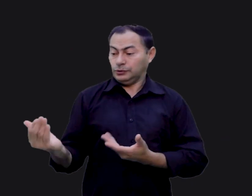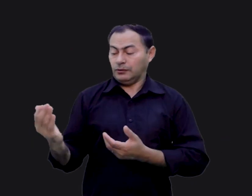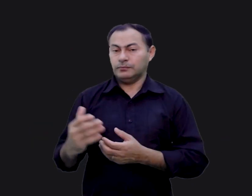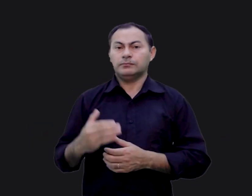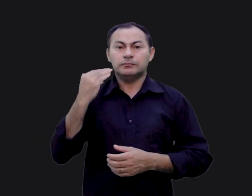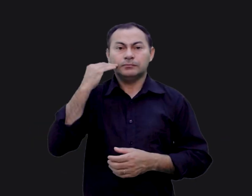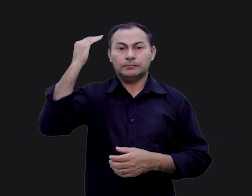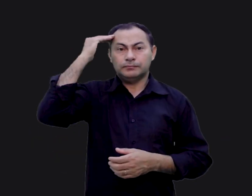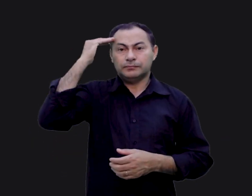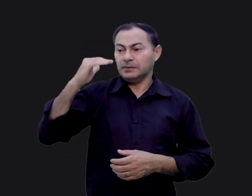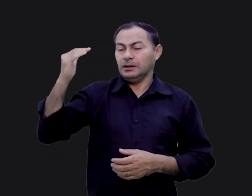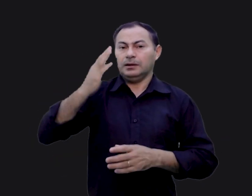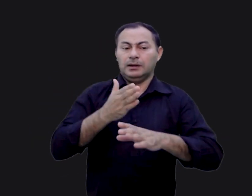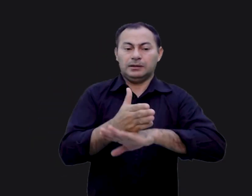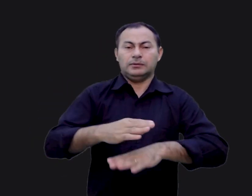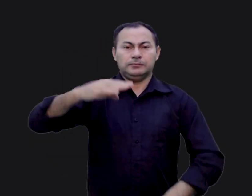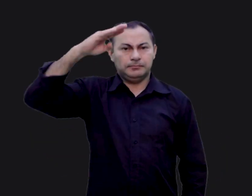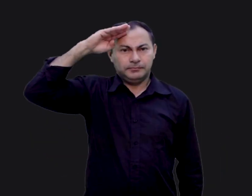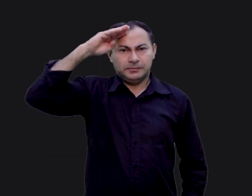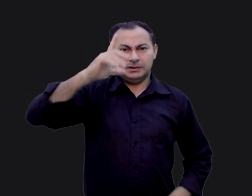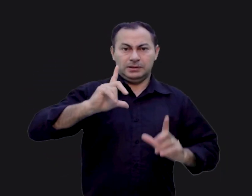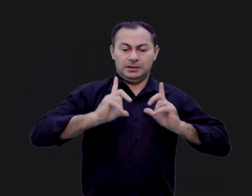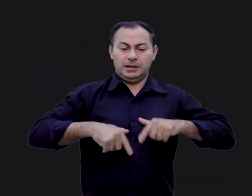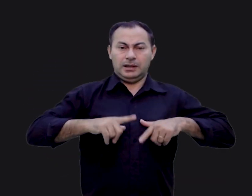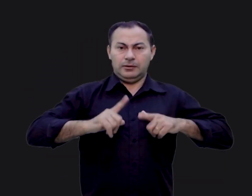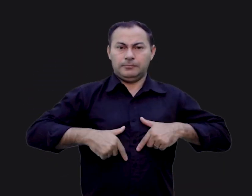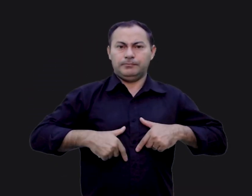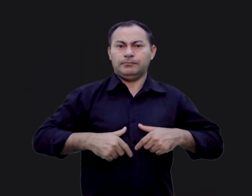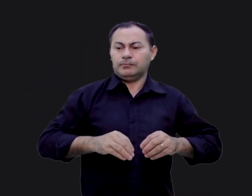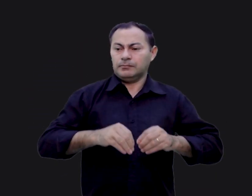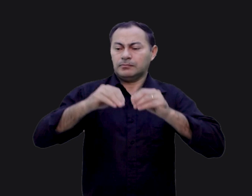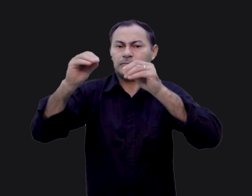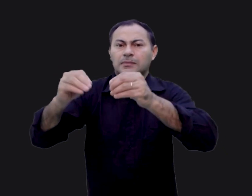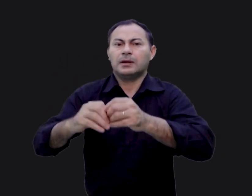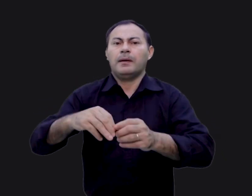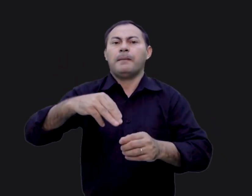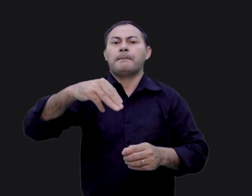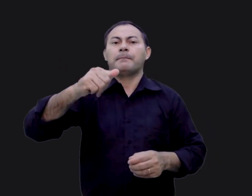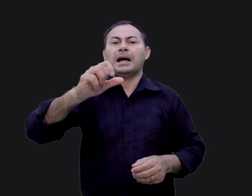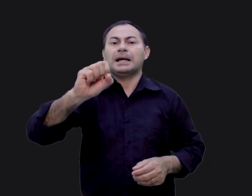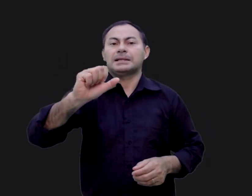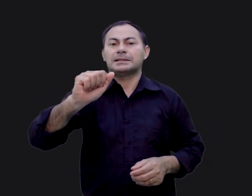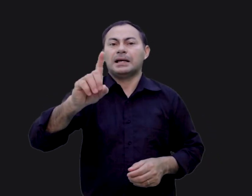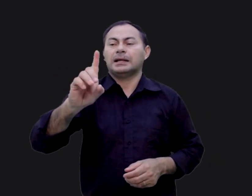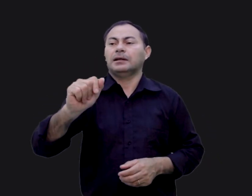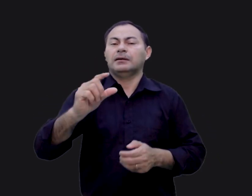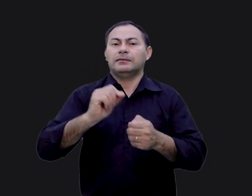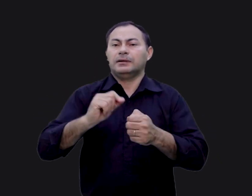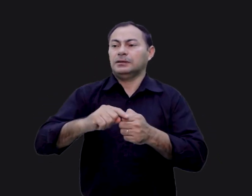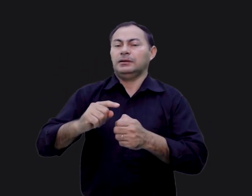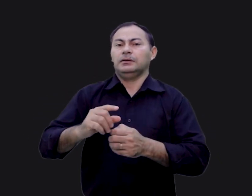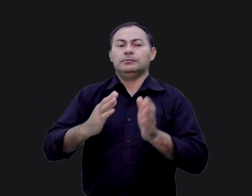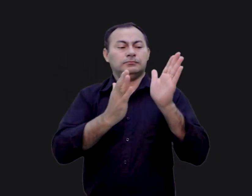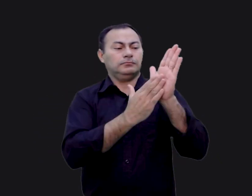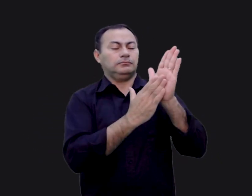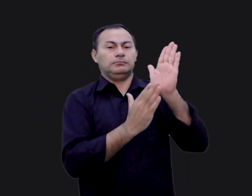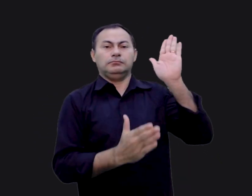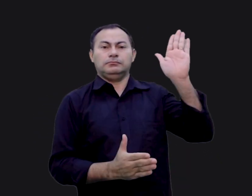quando atinge a adolescência, entra no exército de Israel. Eles são levados para Massada, a fim de fazerem